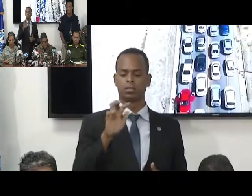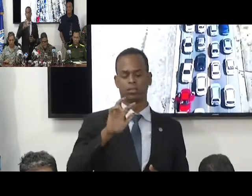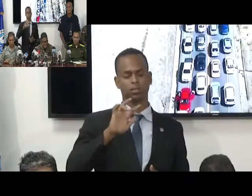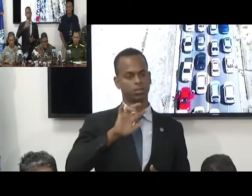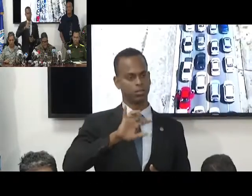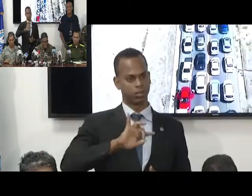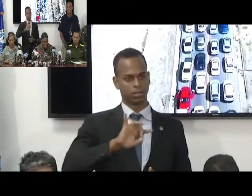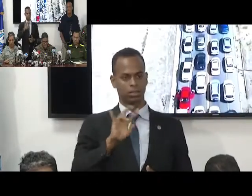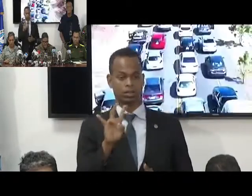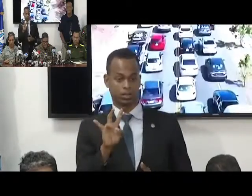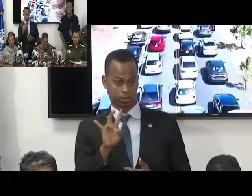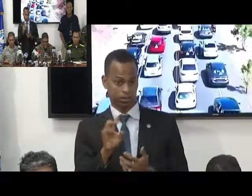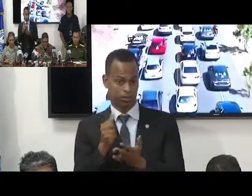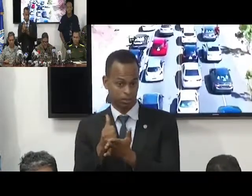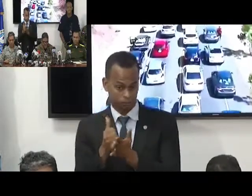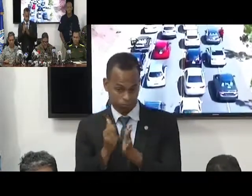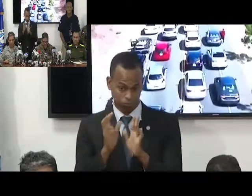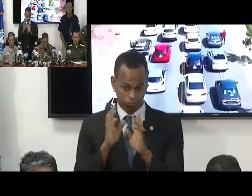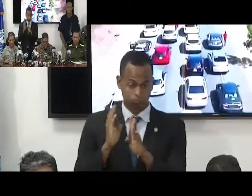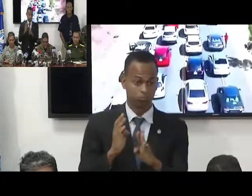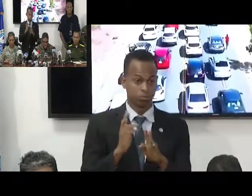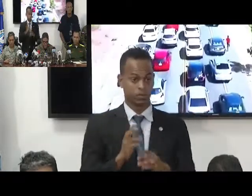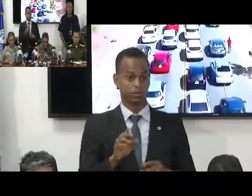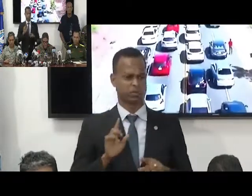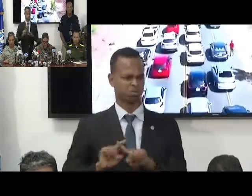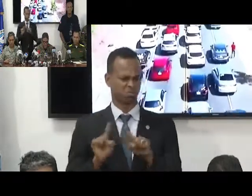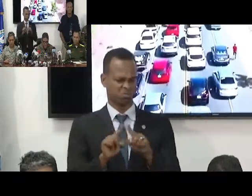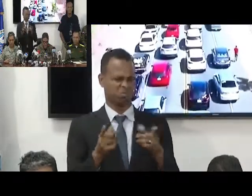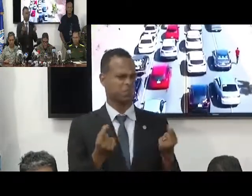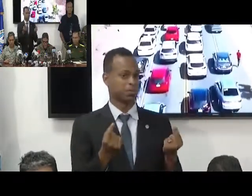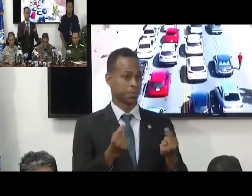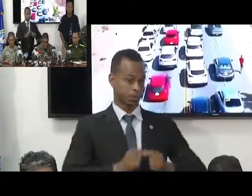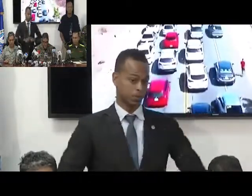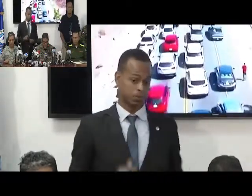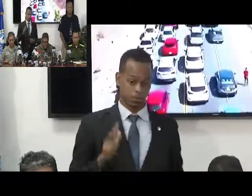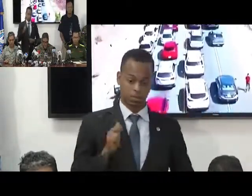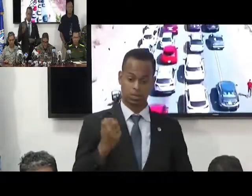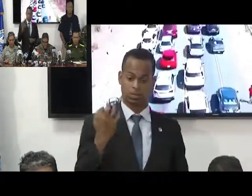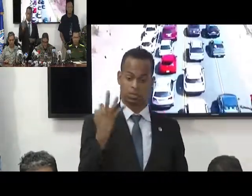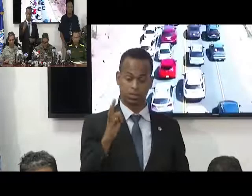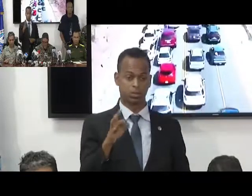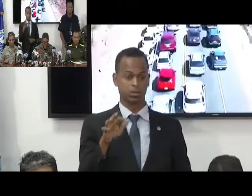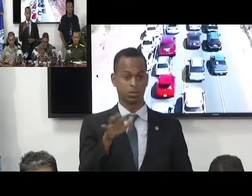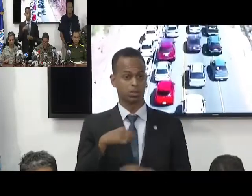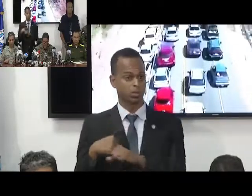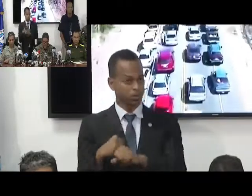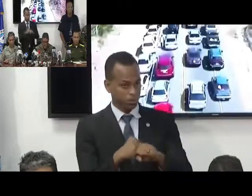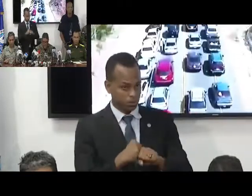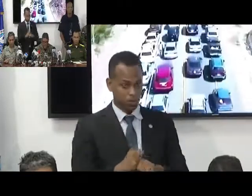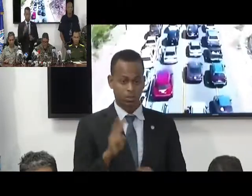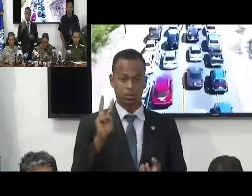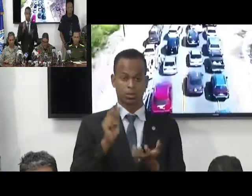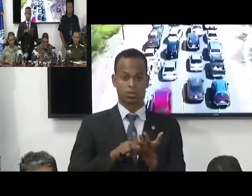6.387 asistencias viales, detalladas en las siguientes renglones: 319 asistencias en seguridad,